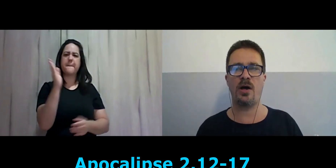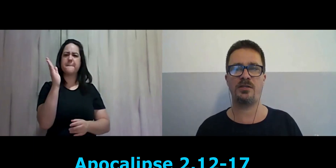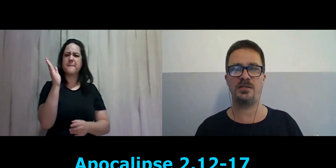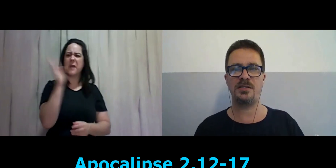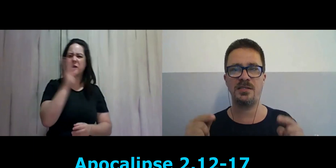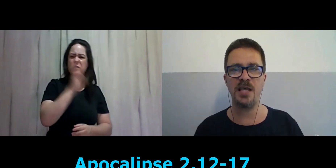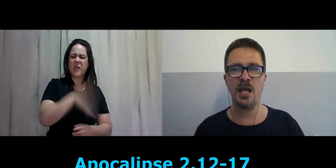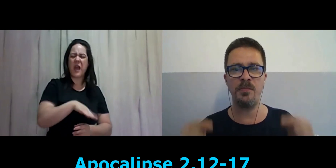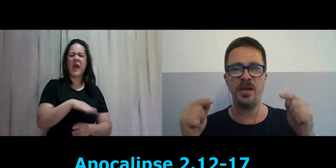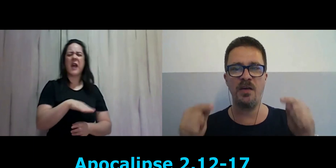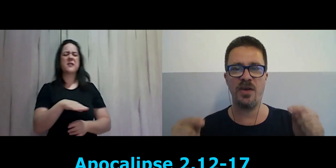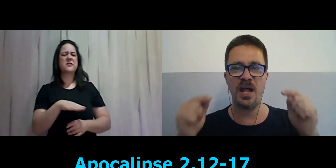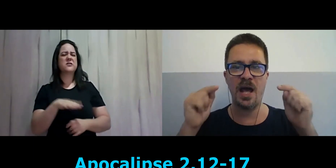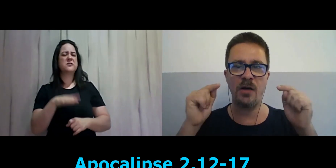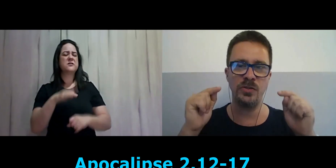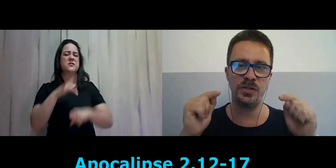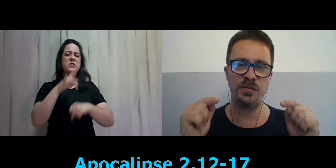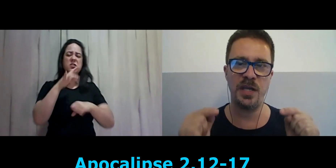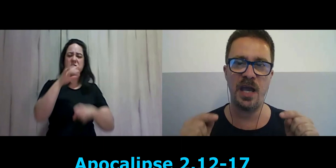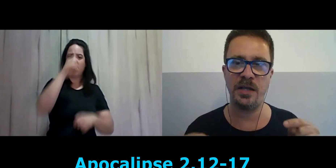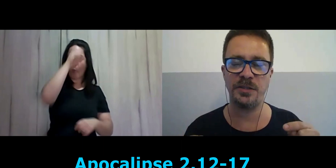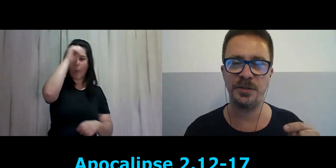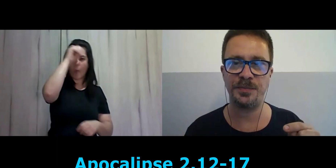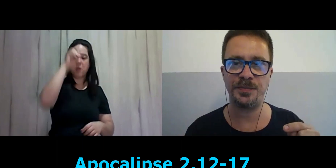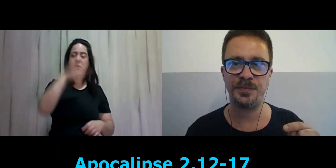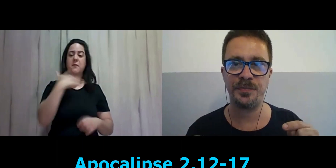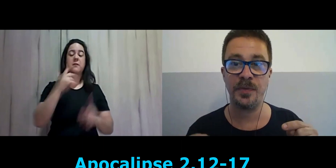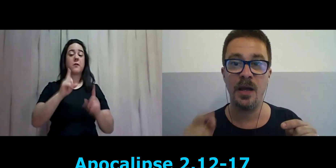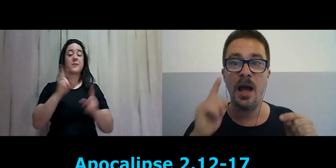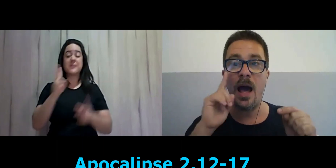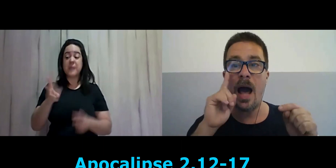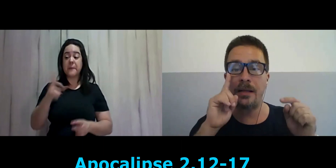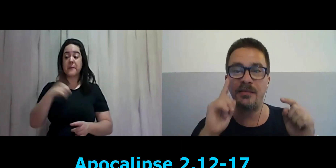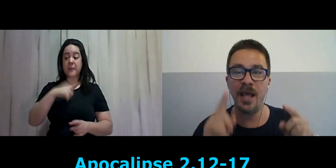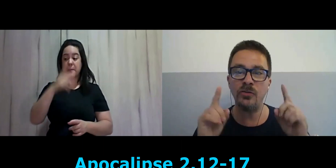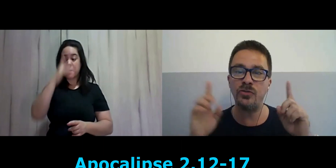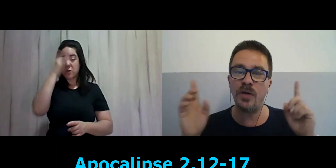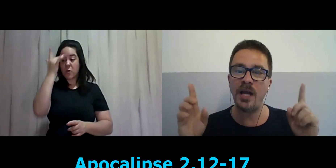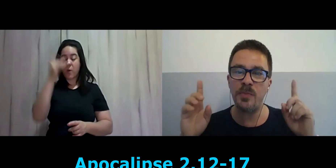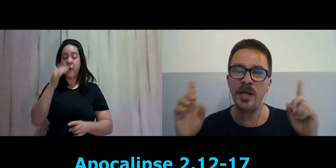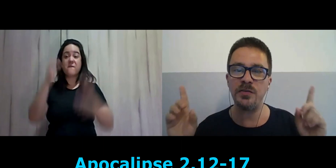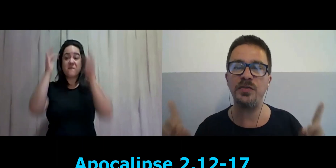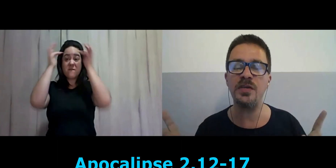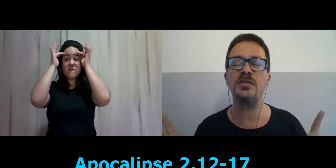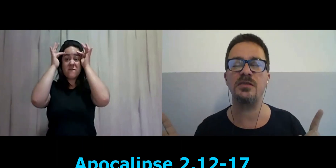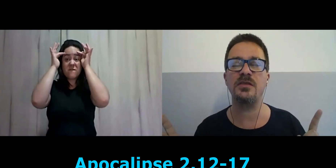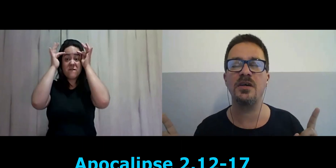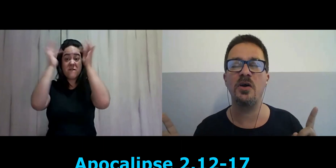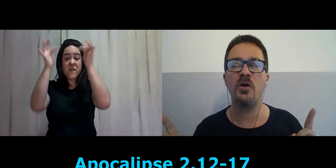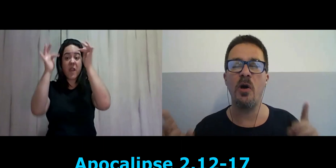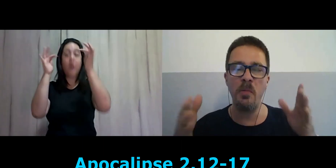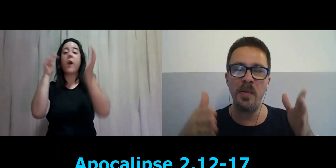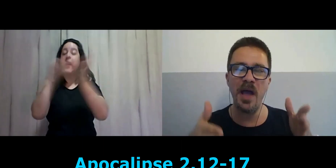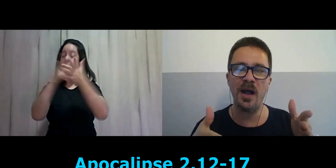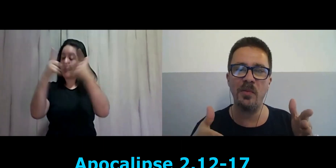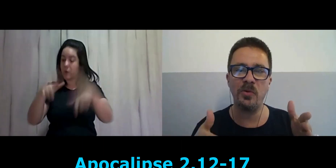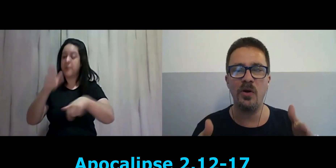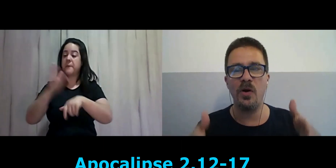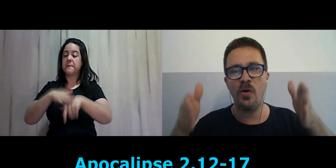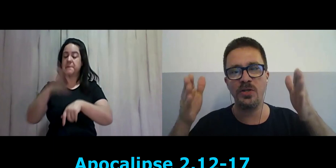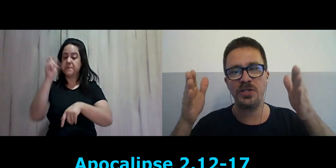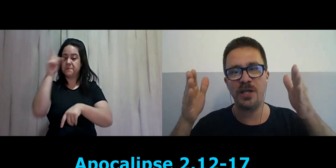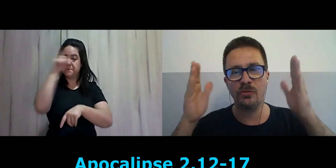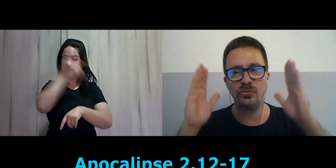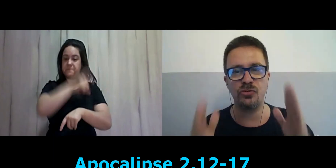da morte. Sempre haverá os fiéis. Até nos lugares mais difíceis, como